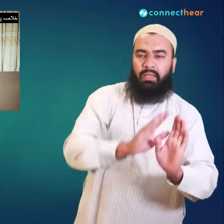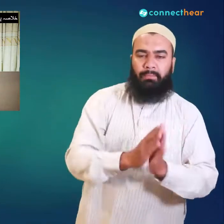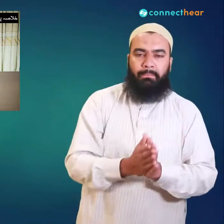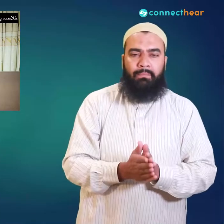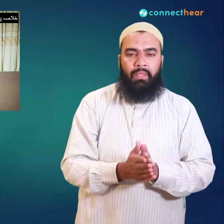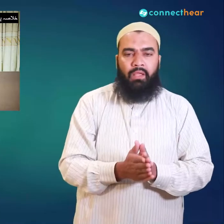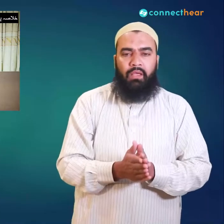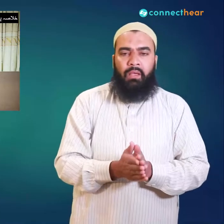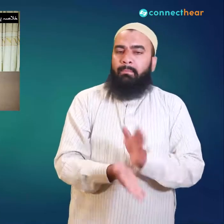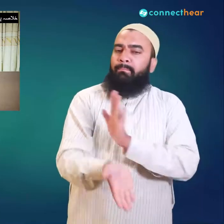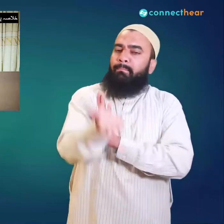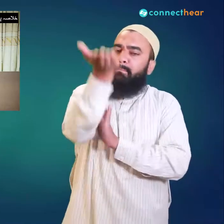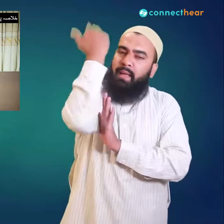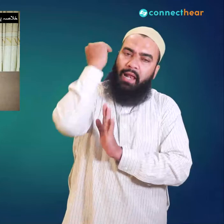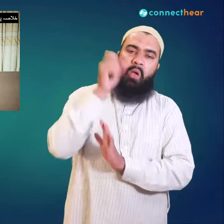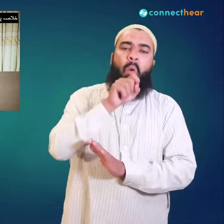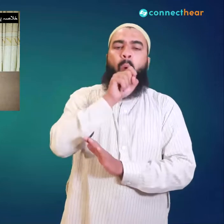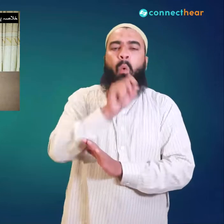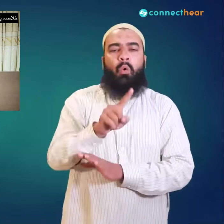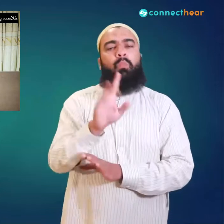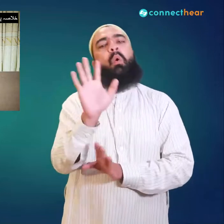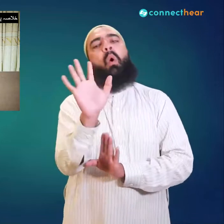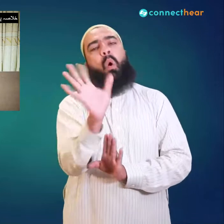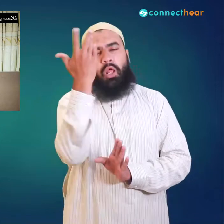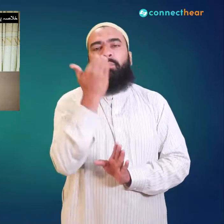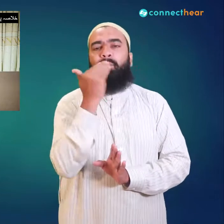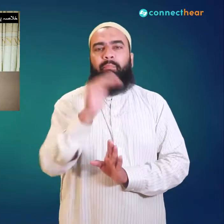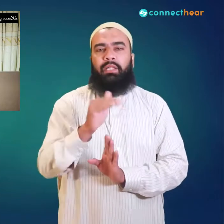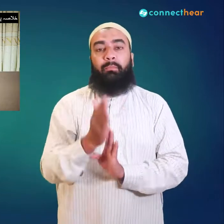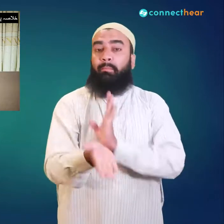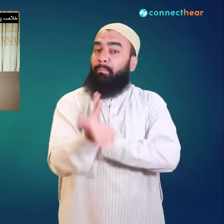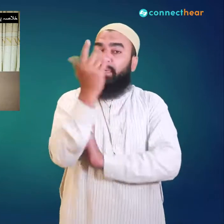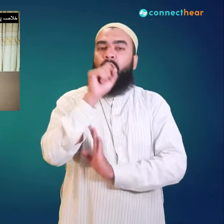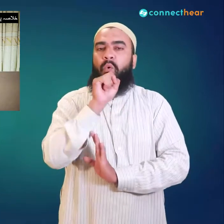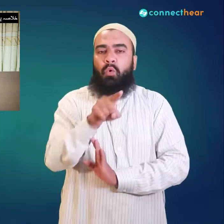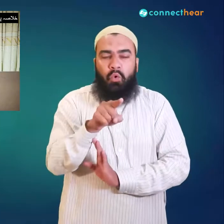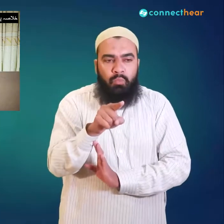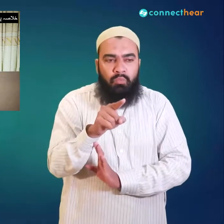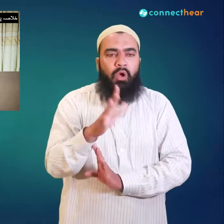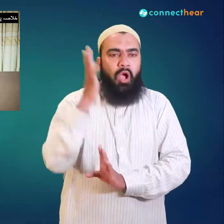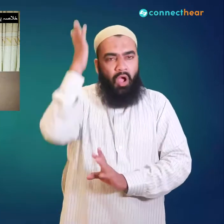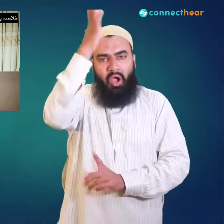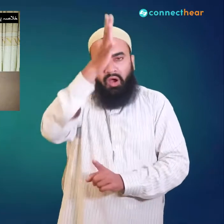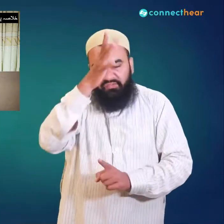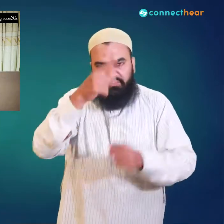اٹھانا، اس سے استفادہ کرنا، اس کو استعمال کرنا منع تھا۔